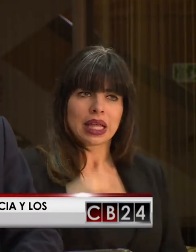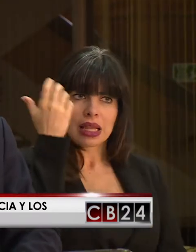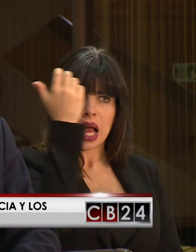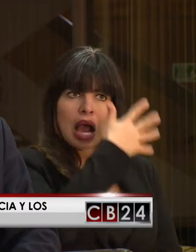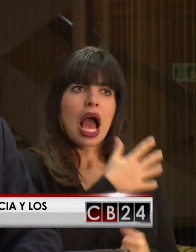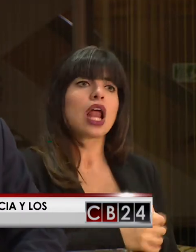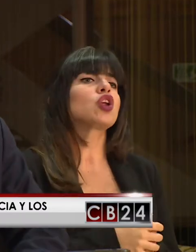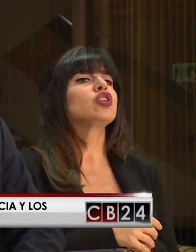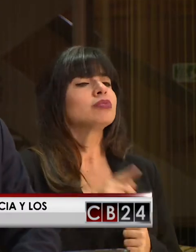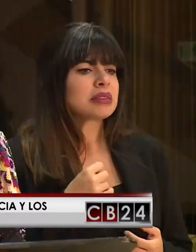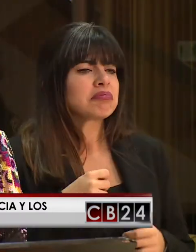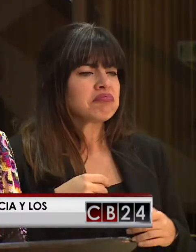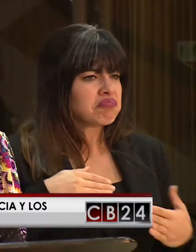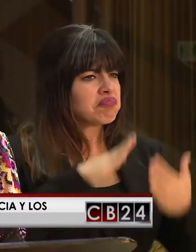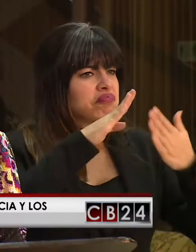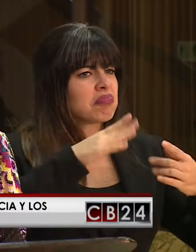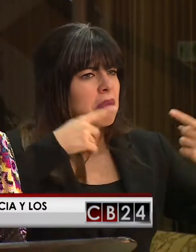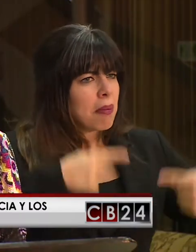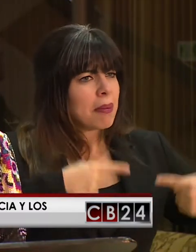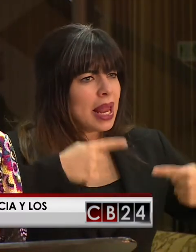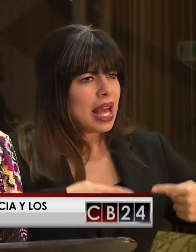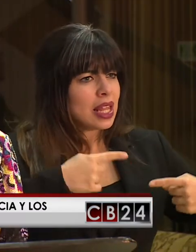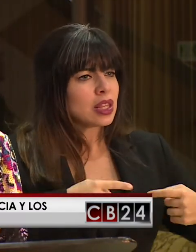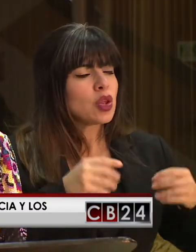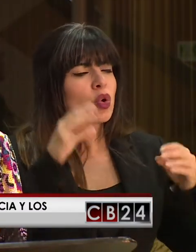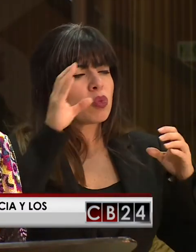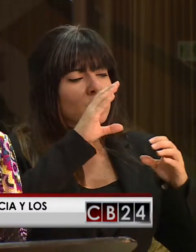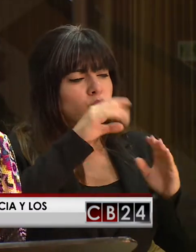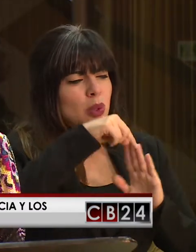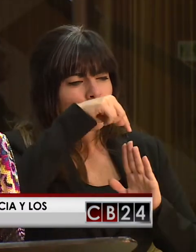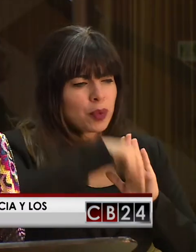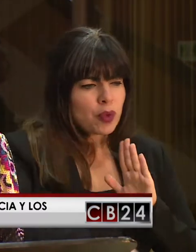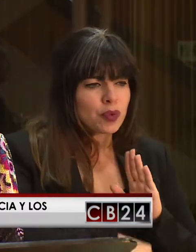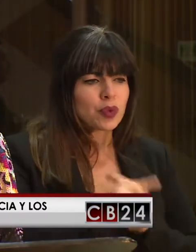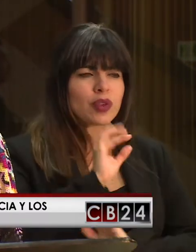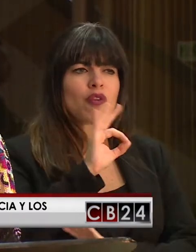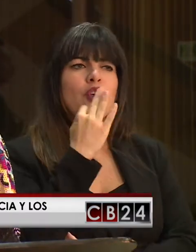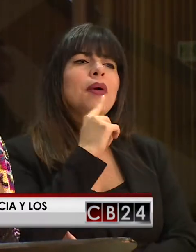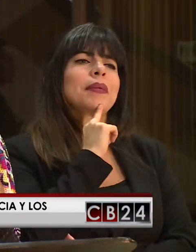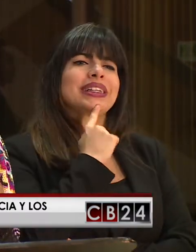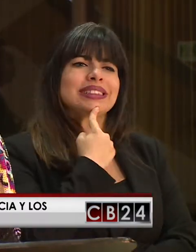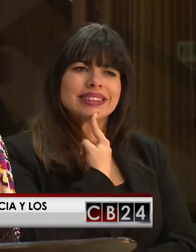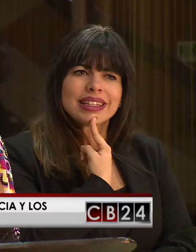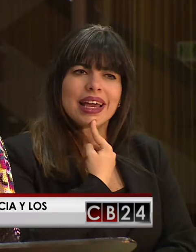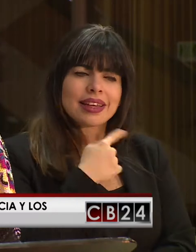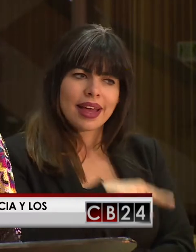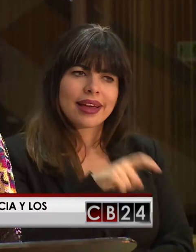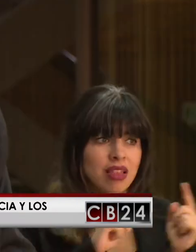costarricense para solicitar también la renuncia de Rocío Aguilar en el Ministerio de Hacienda.